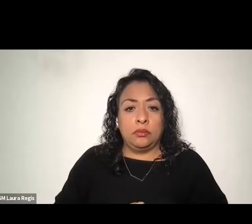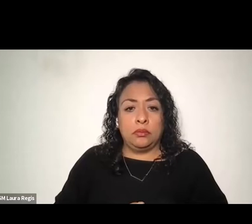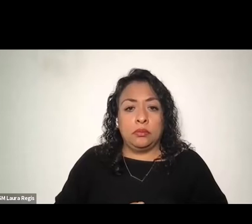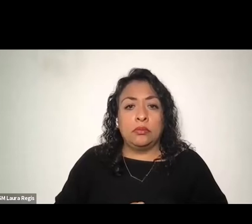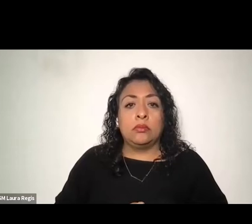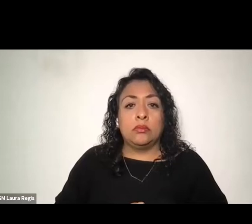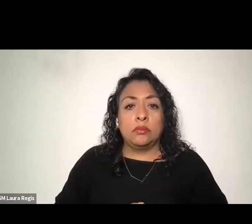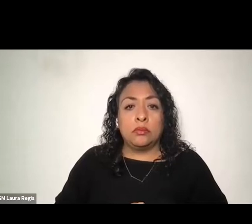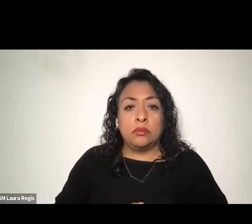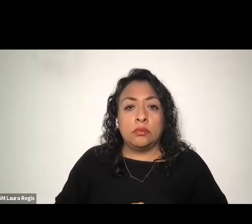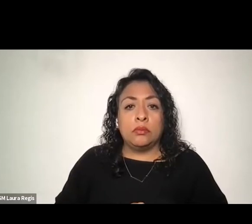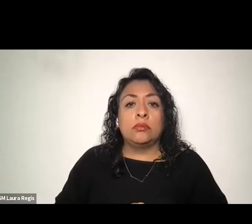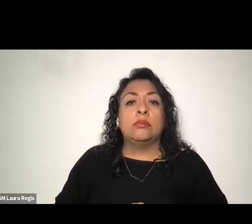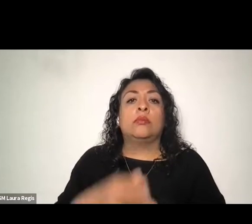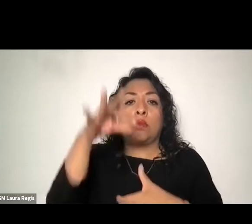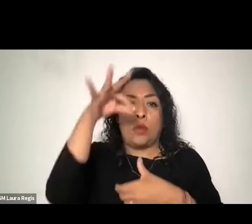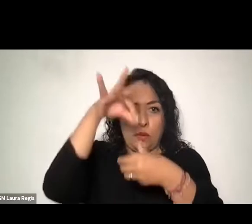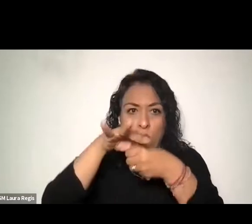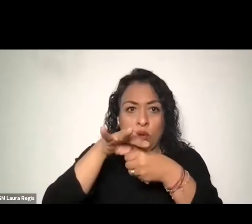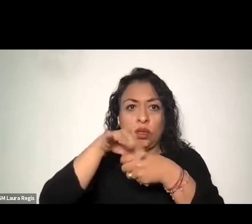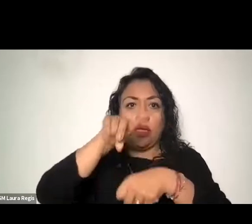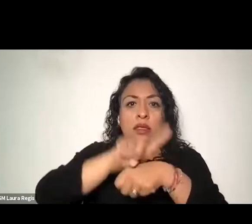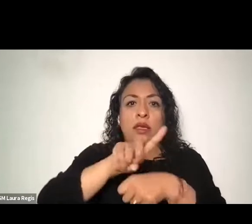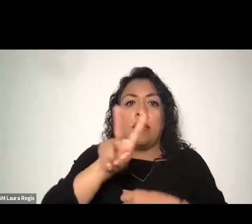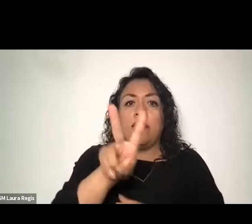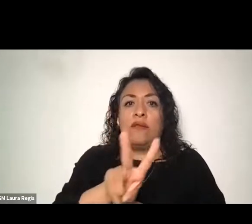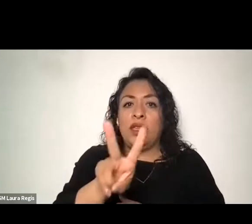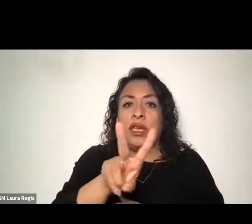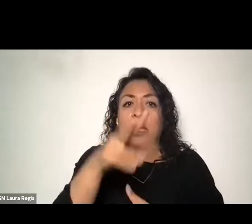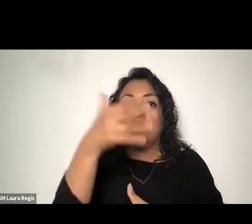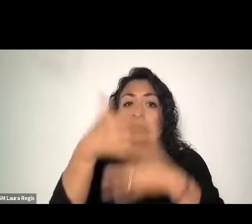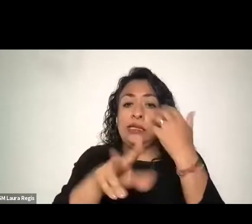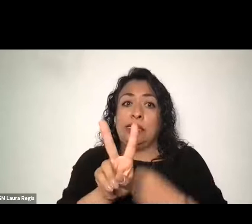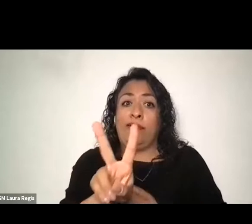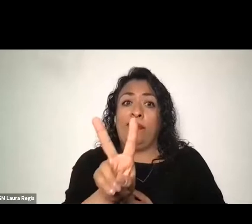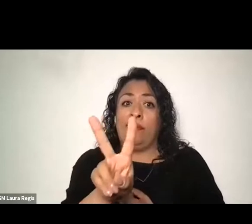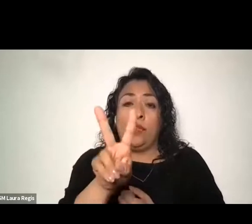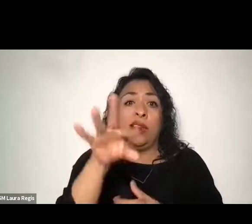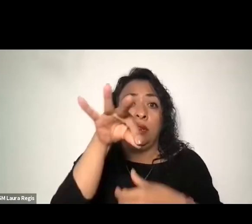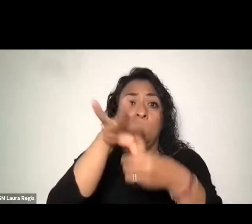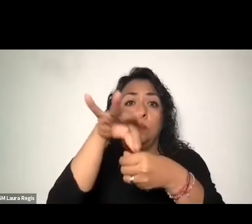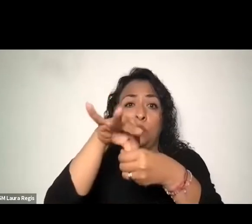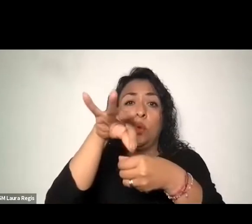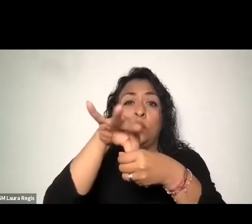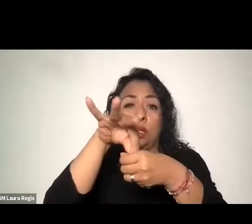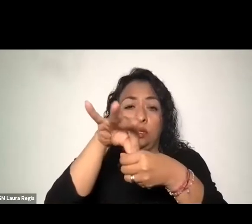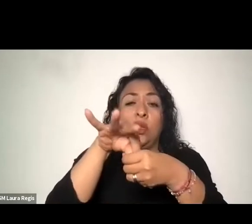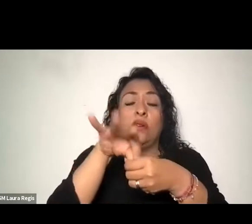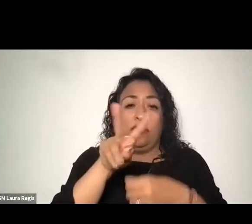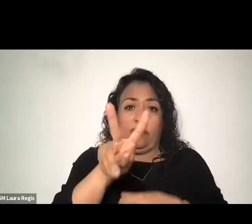Se vota, ya mencioné, el viernes 15 de